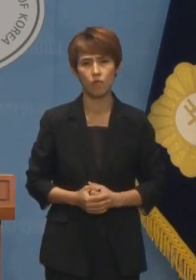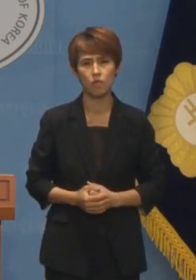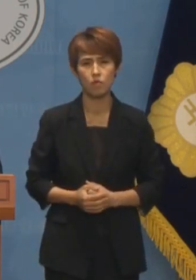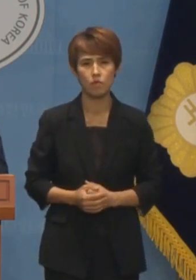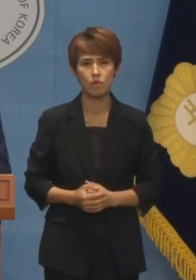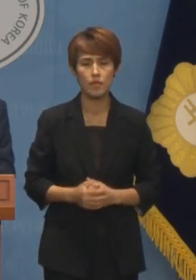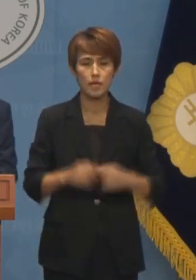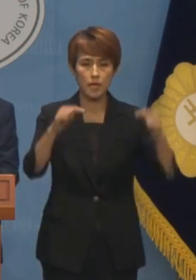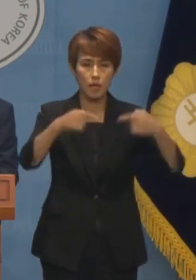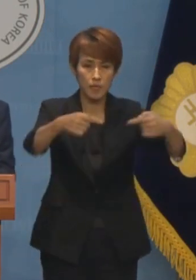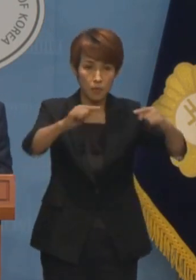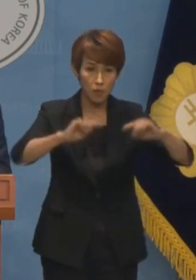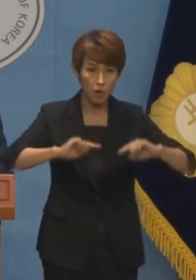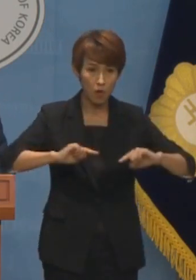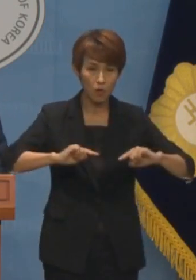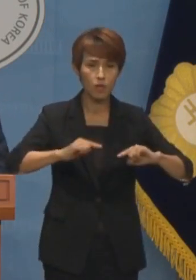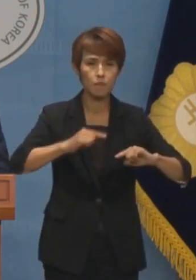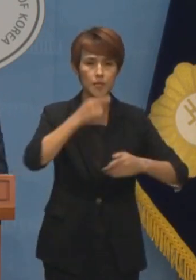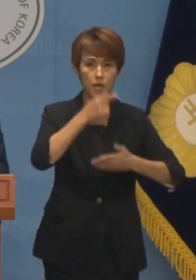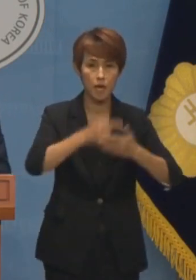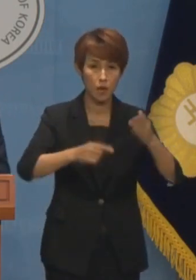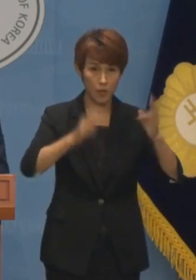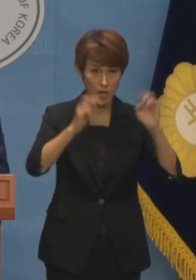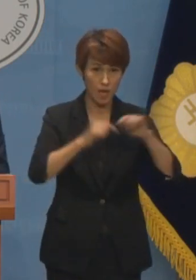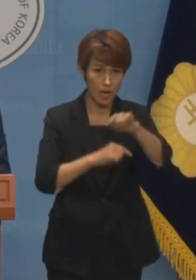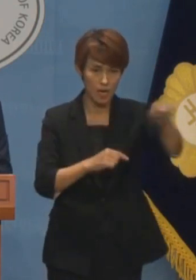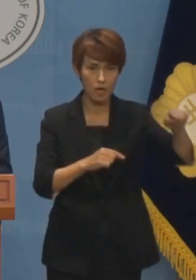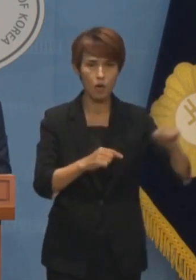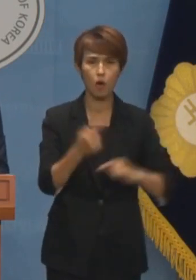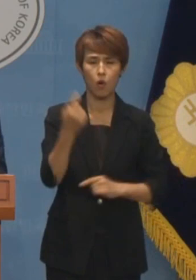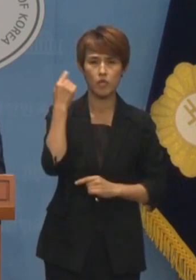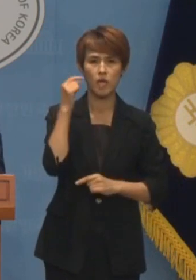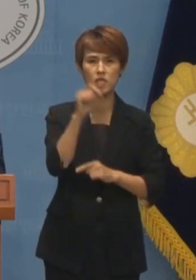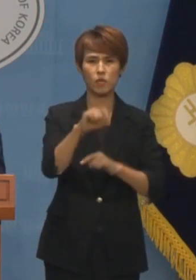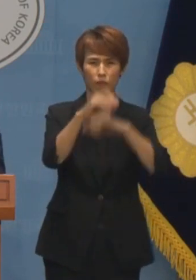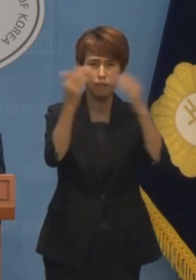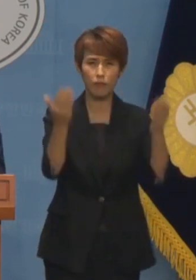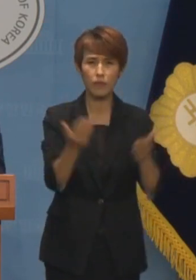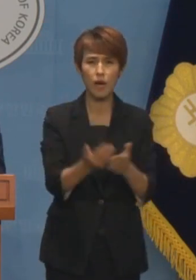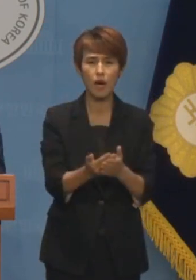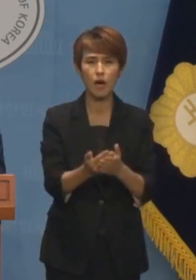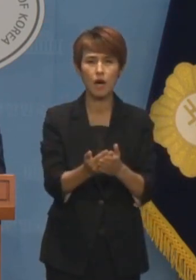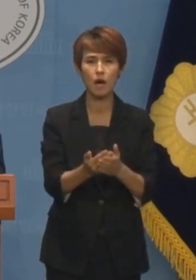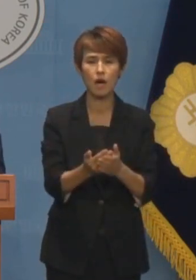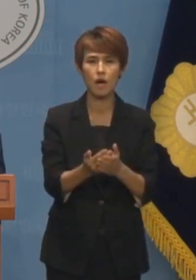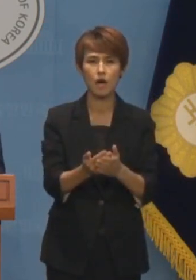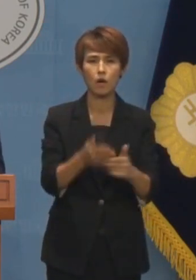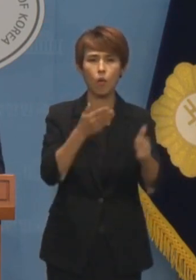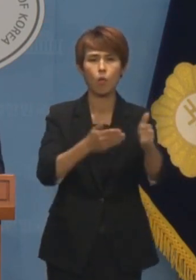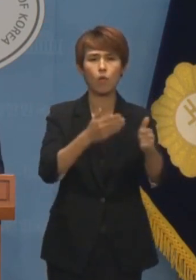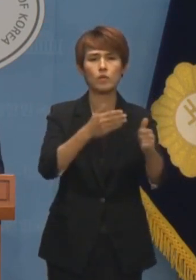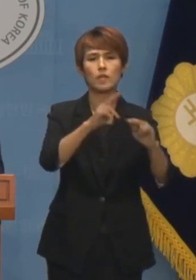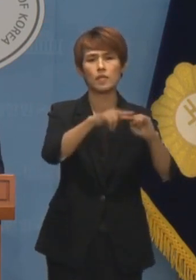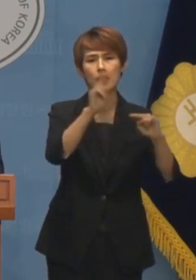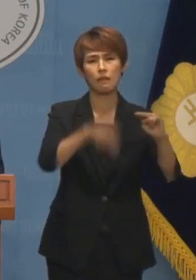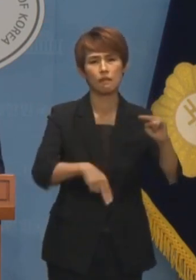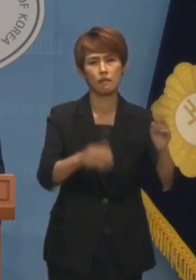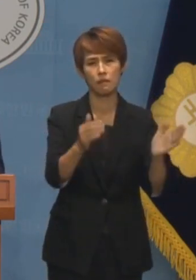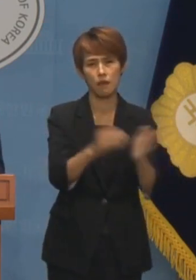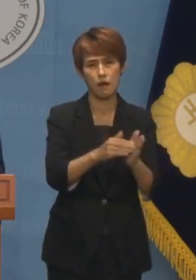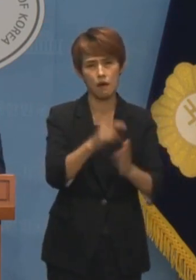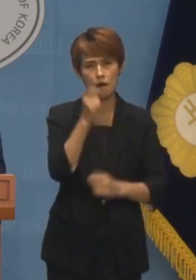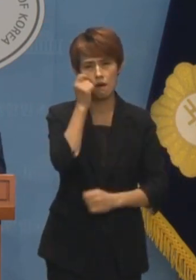간담회에 참석한 한 피해업체 대표는 어제 직원들 전부 다 권고사직했다며